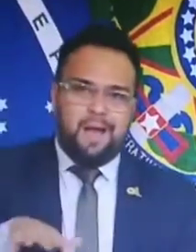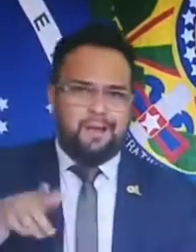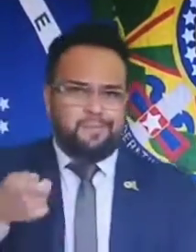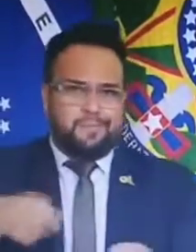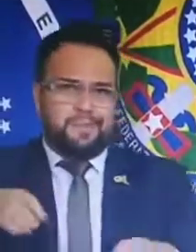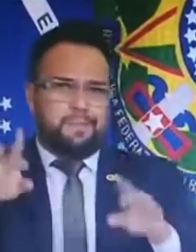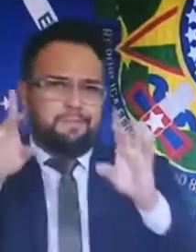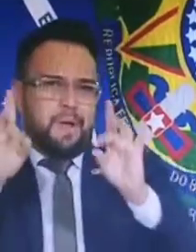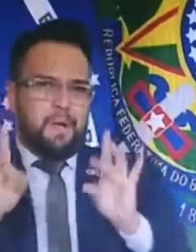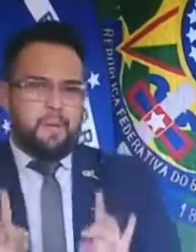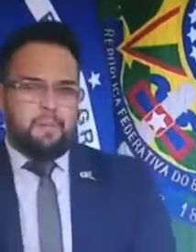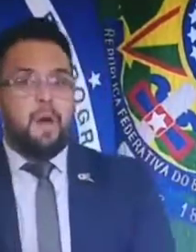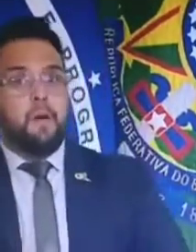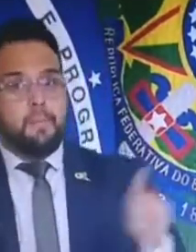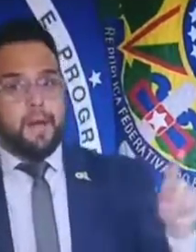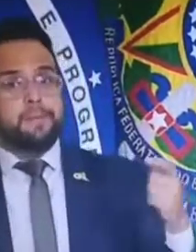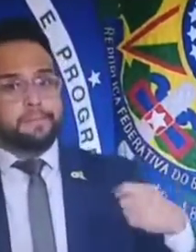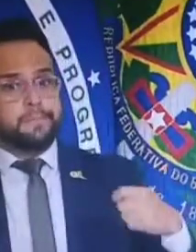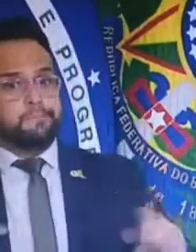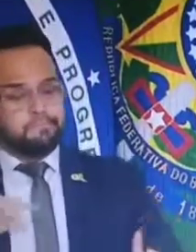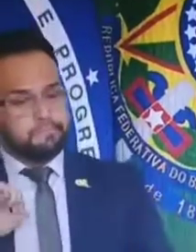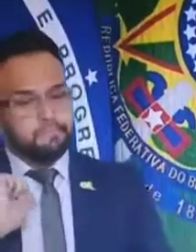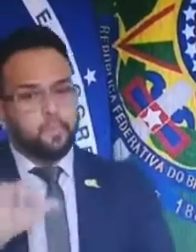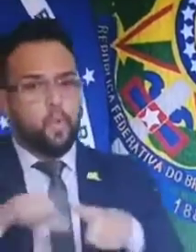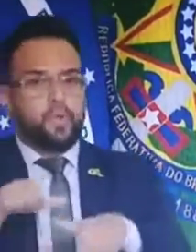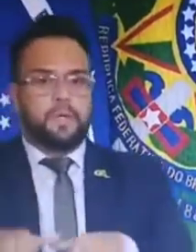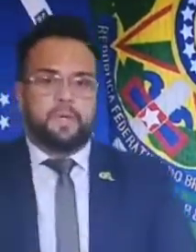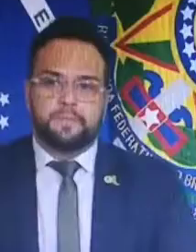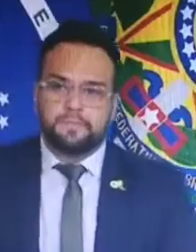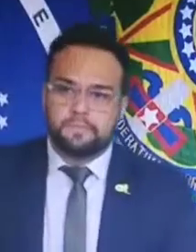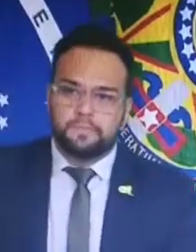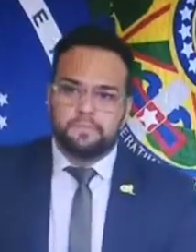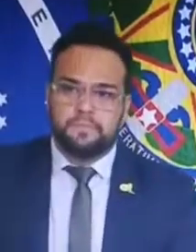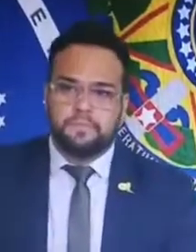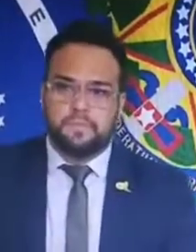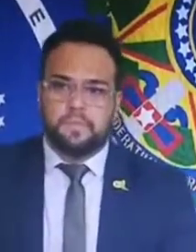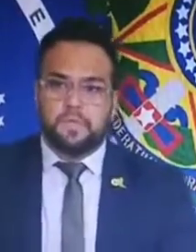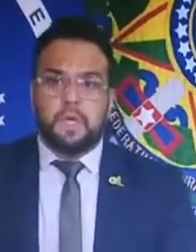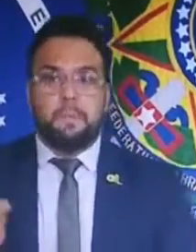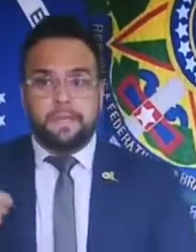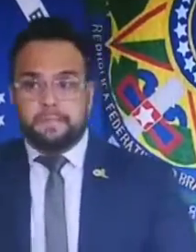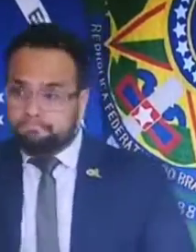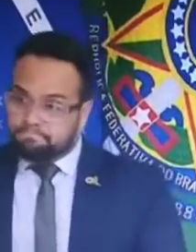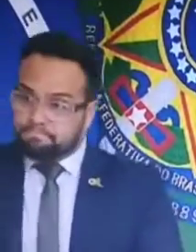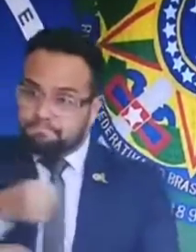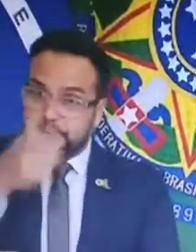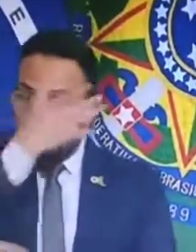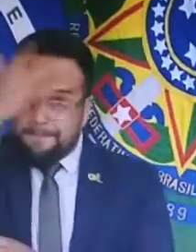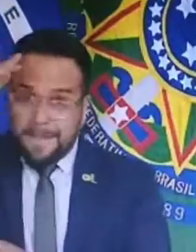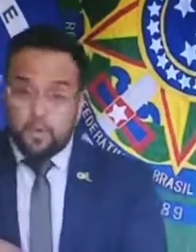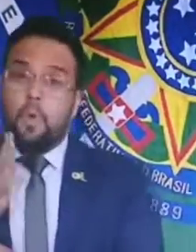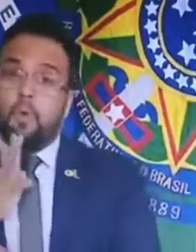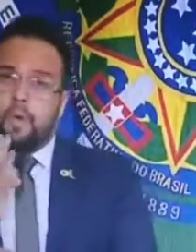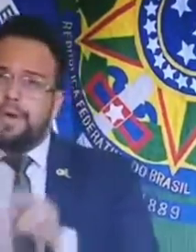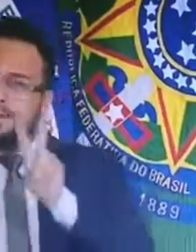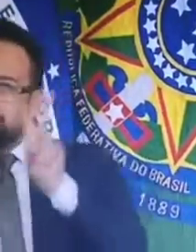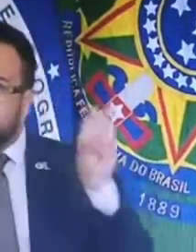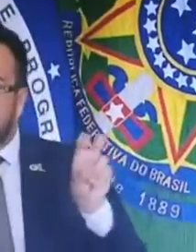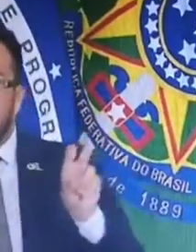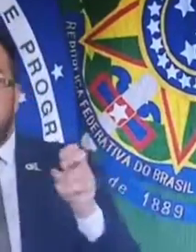Mas você tem que mudar isso. Vamos botar alguém lá que conheça do assunto e queira resolver. Parabéns, Larissa.